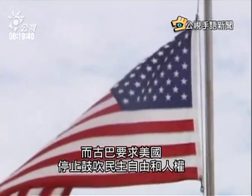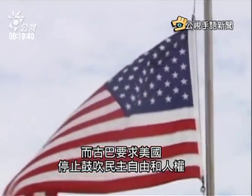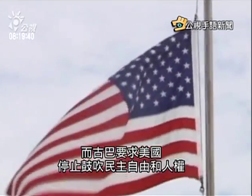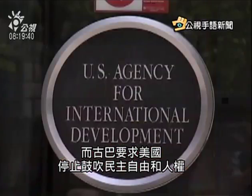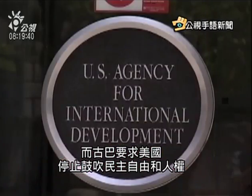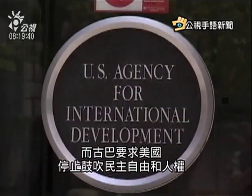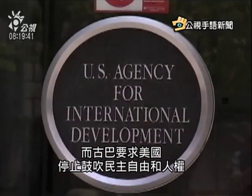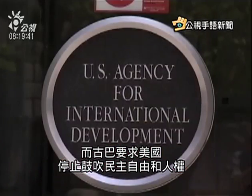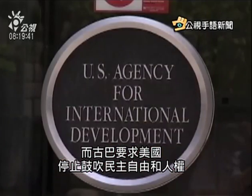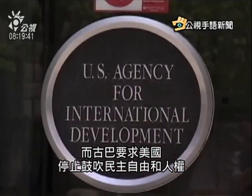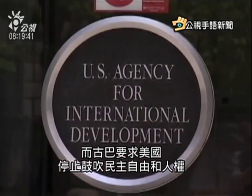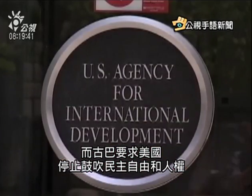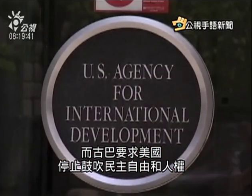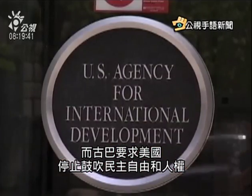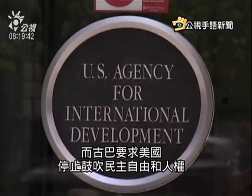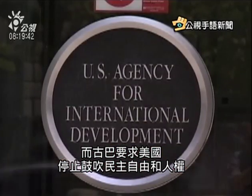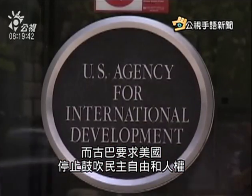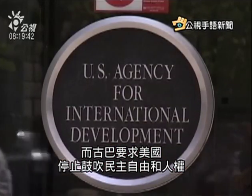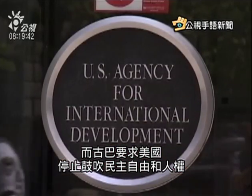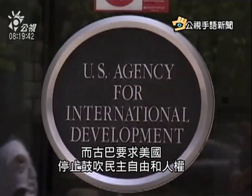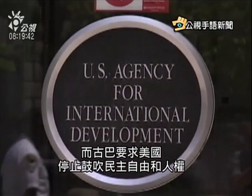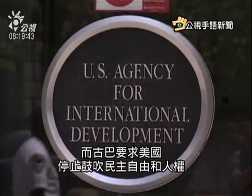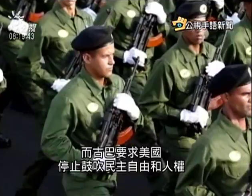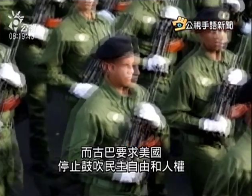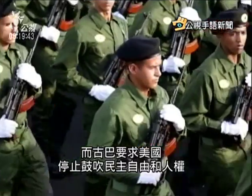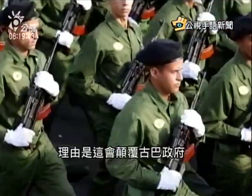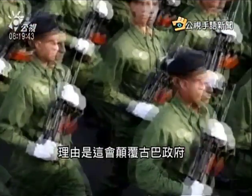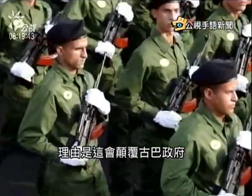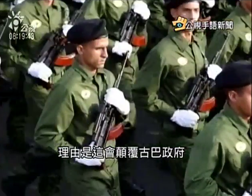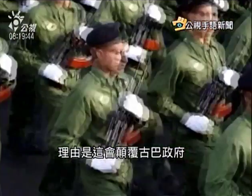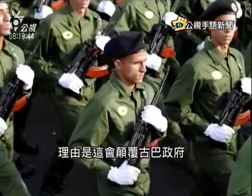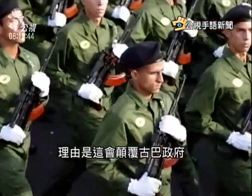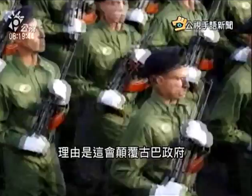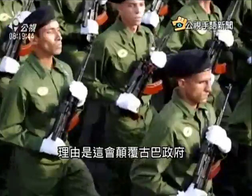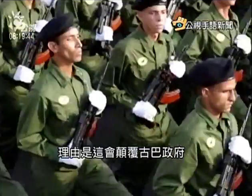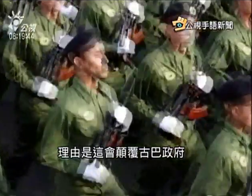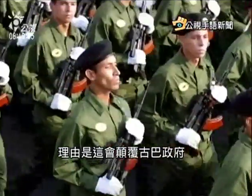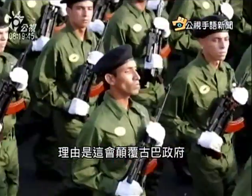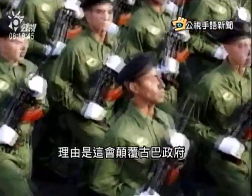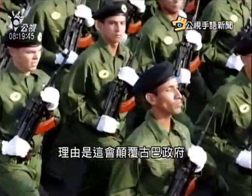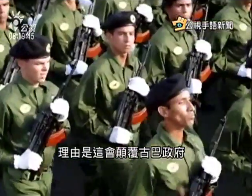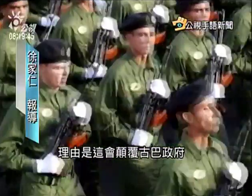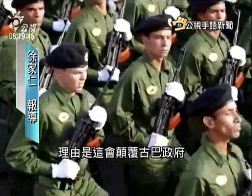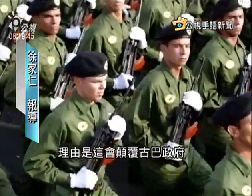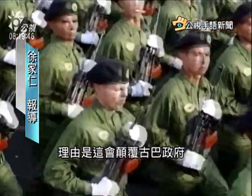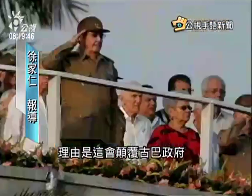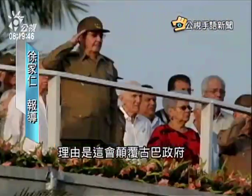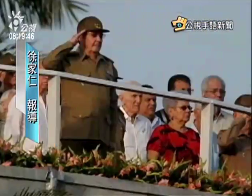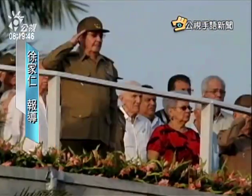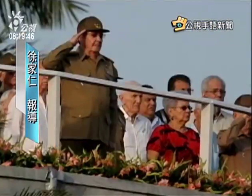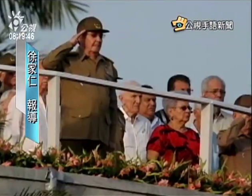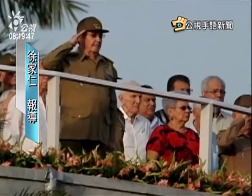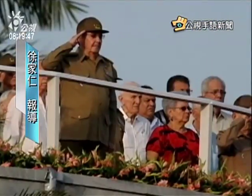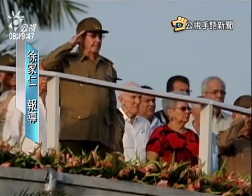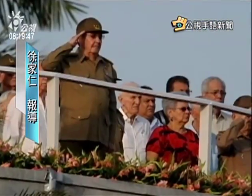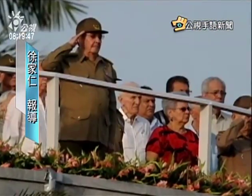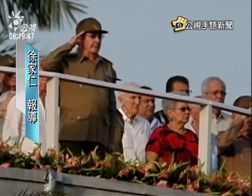国停止鼓吹民主、自由和人权，理由是这会颠覆古巴政府。记者徐佳仁报